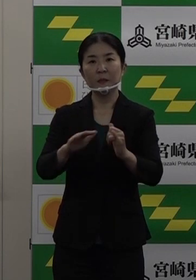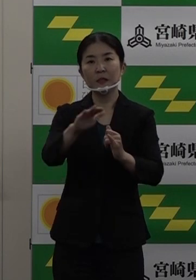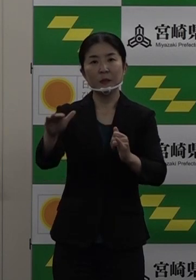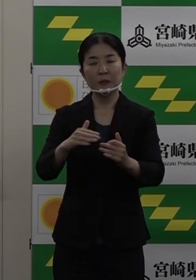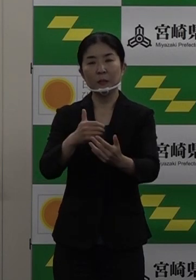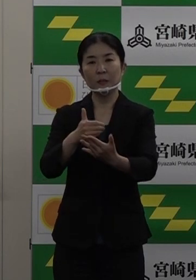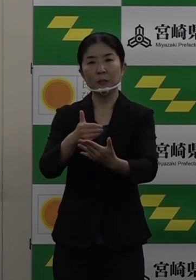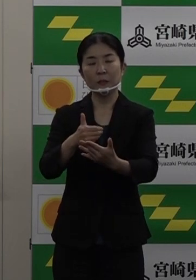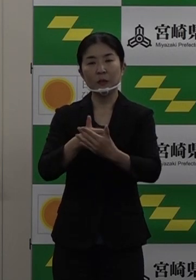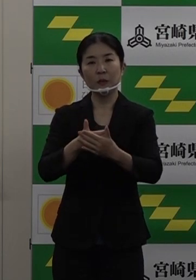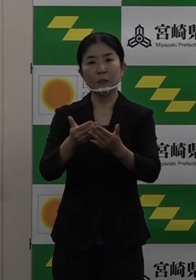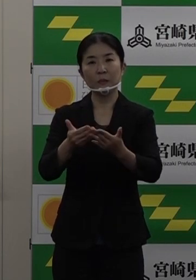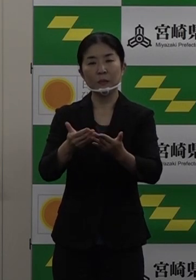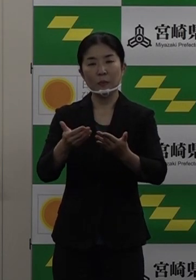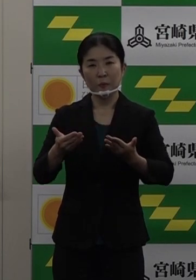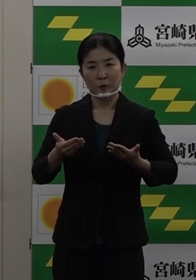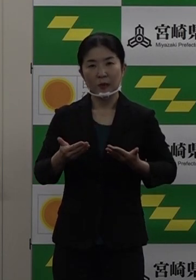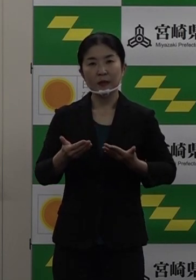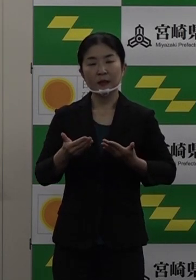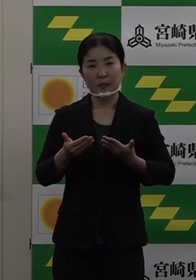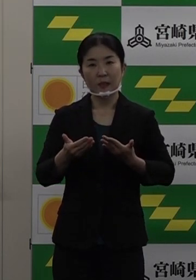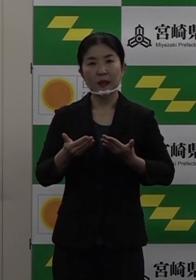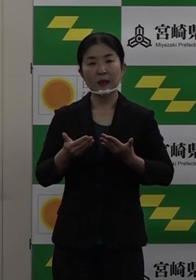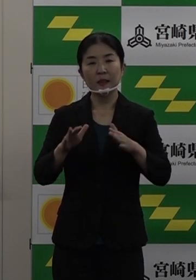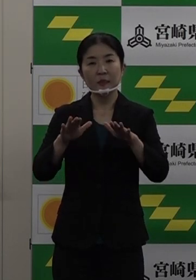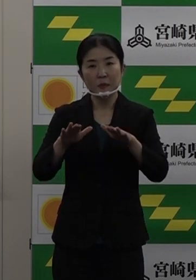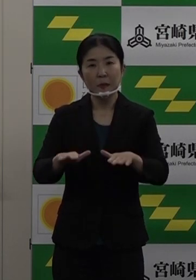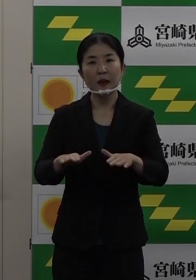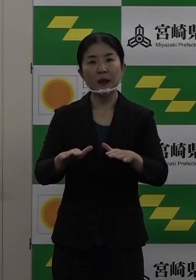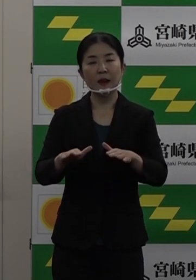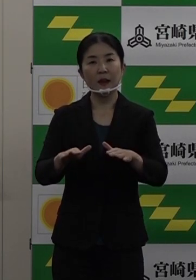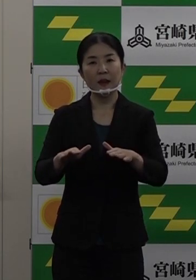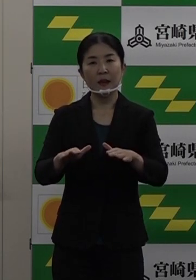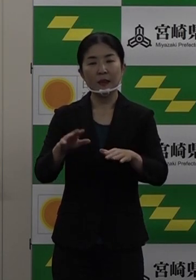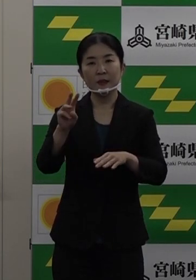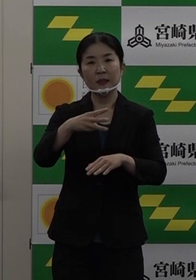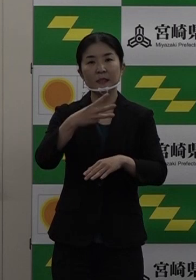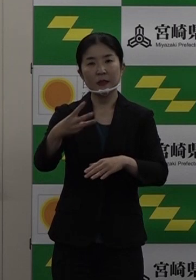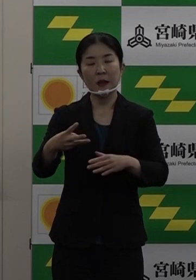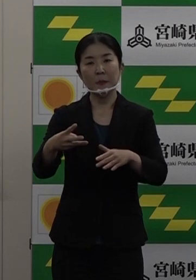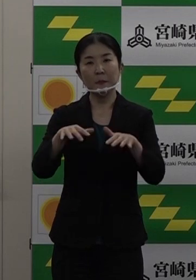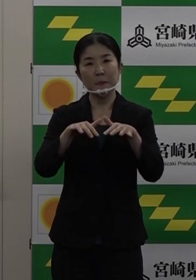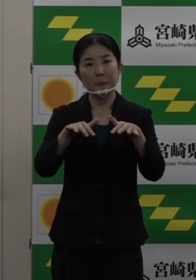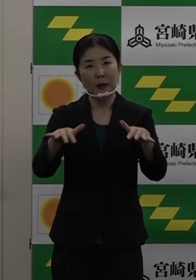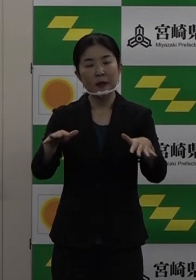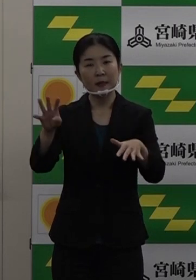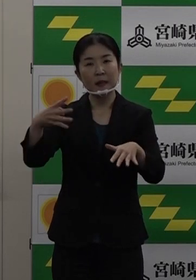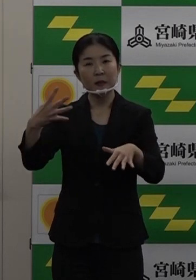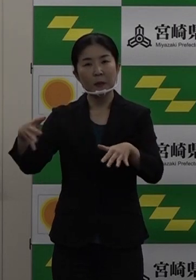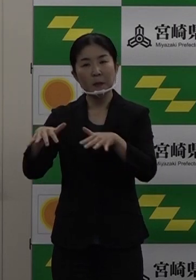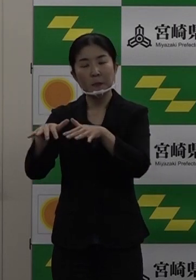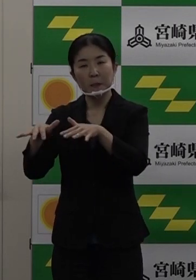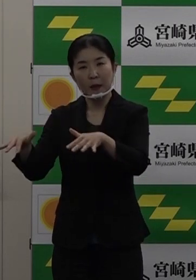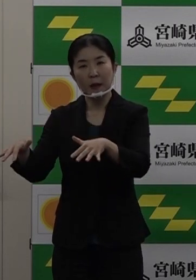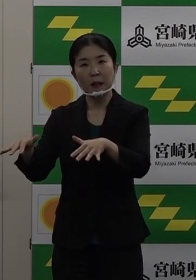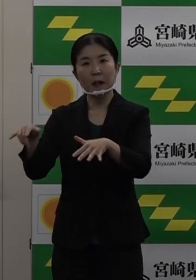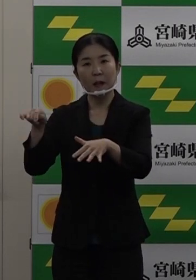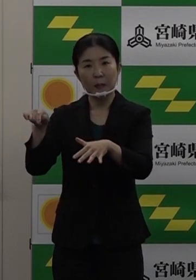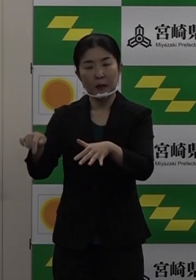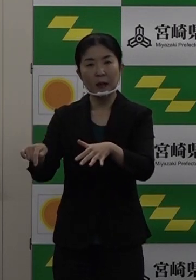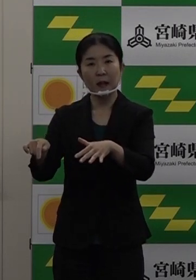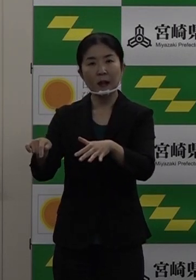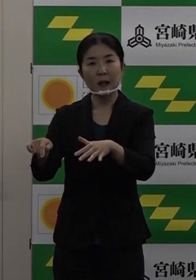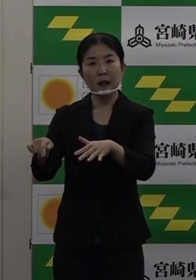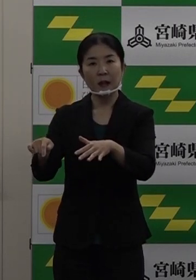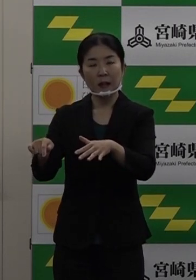ましてですね、その成果をもって、この今のところ第3波と比べても第4波というものがそ